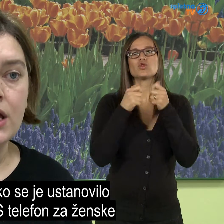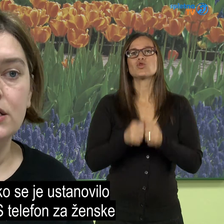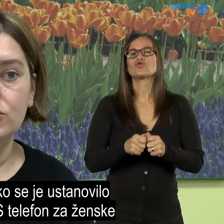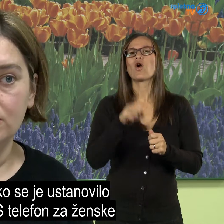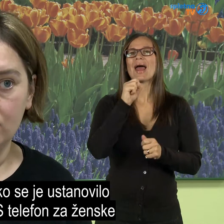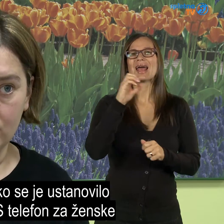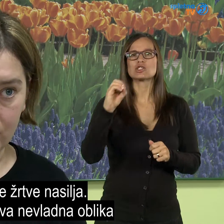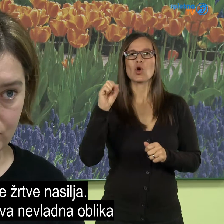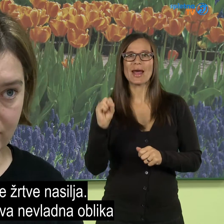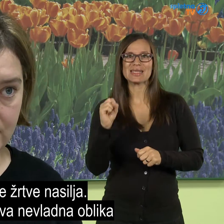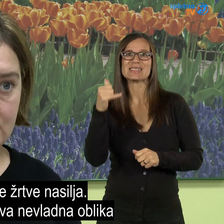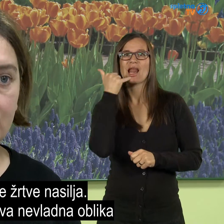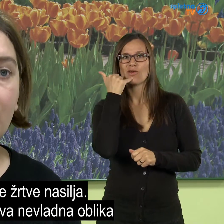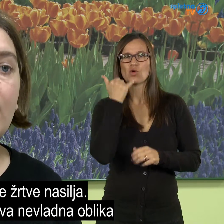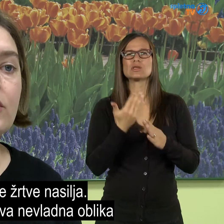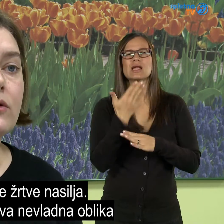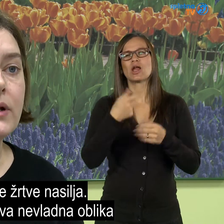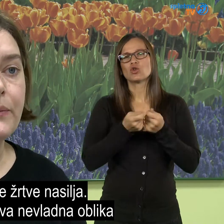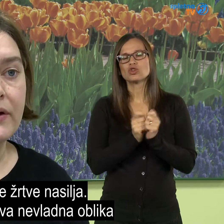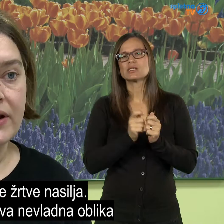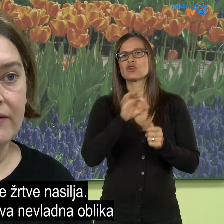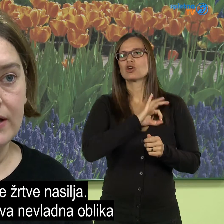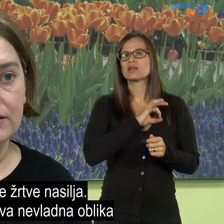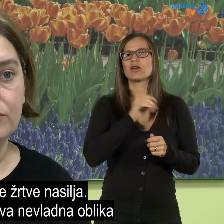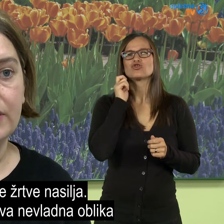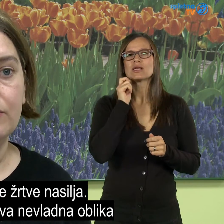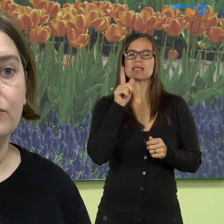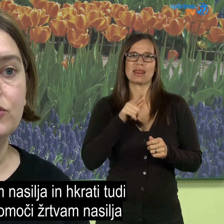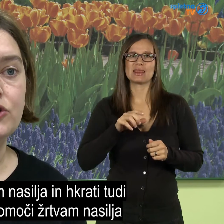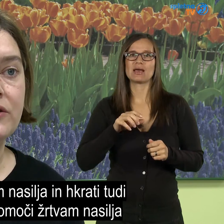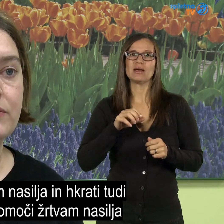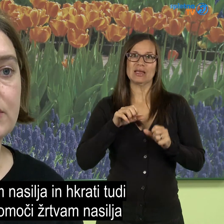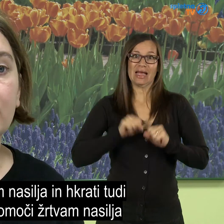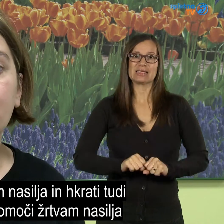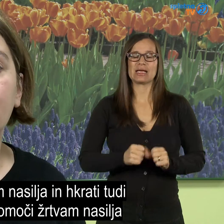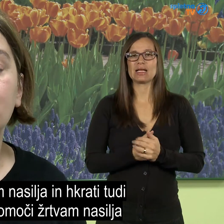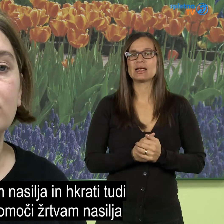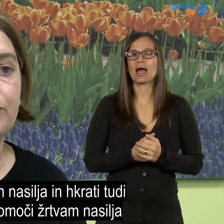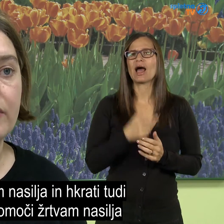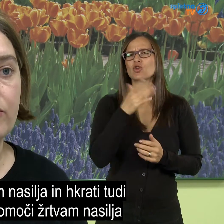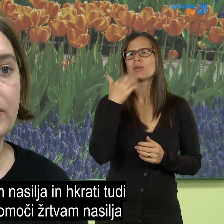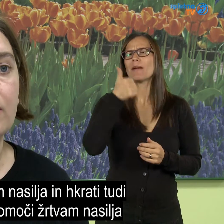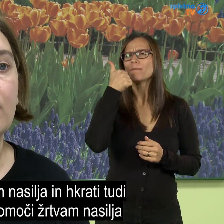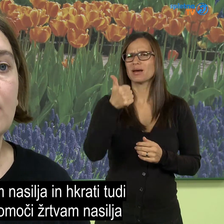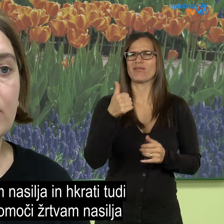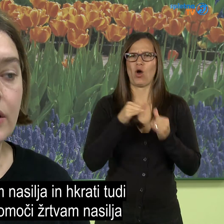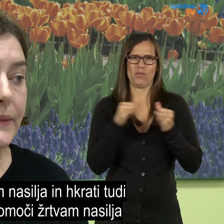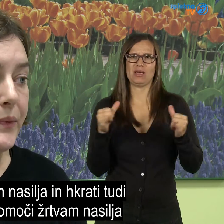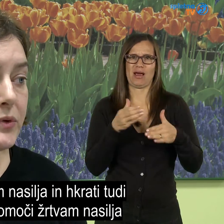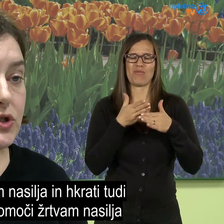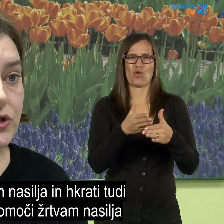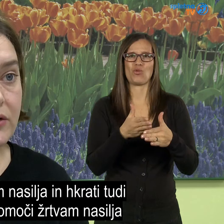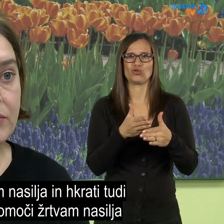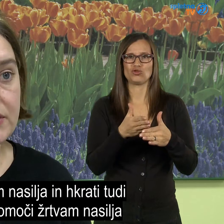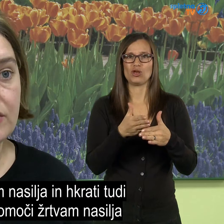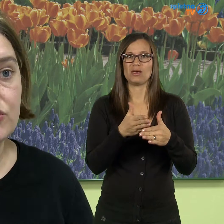Telefon za ženske in otroke žrtve nasilja. To je bila prva nevladna oblika pomoči žrtvam nasilja in hkrati tudi prva oblika